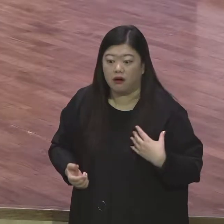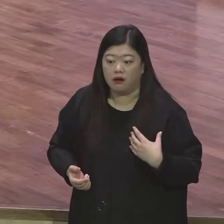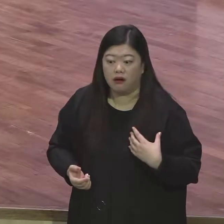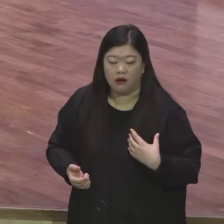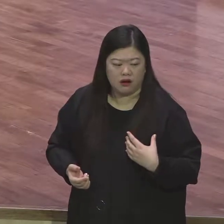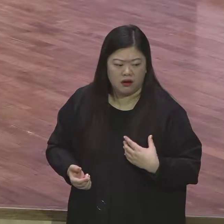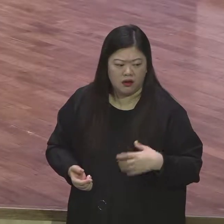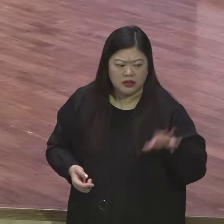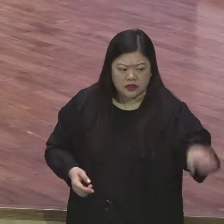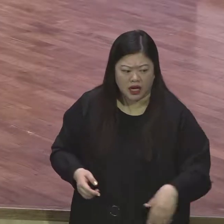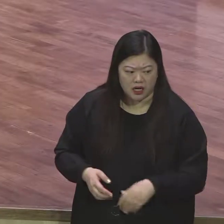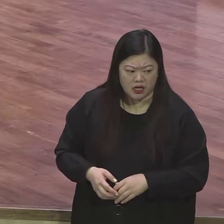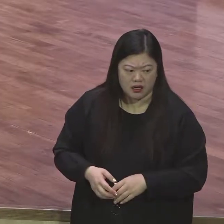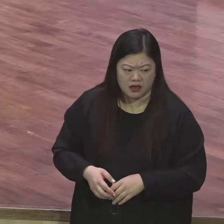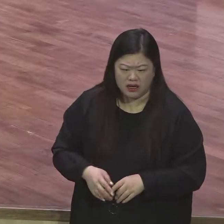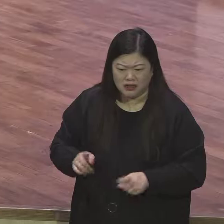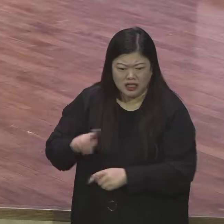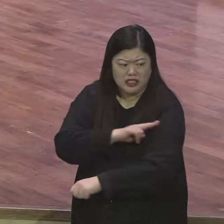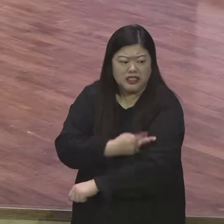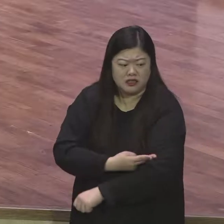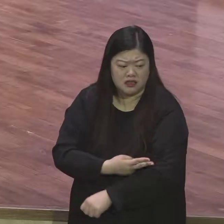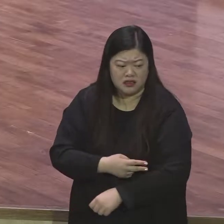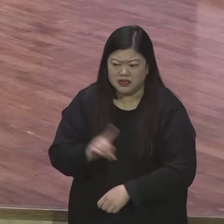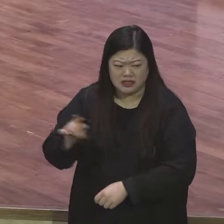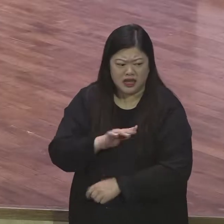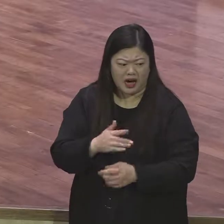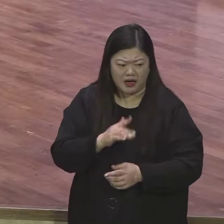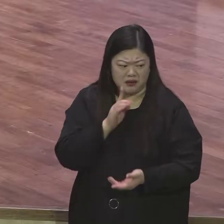저 목사님도 화장실 가겠지. 이 사람 안 가면 죽지.